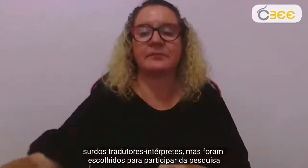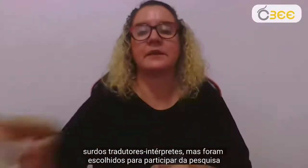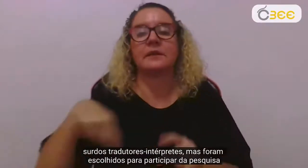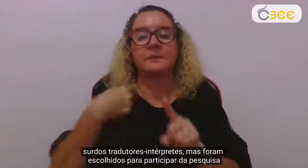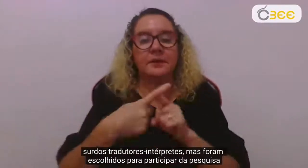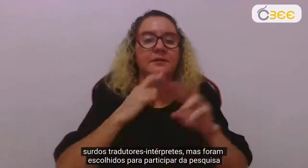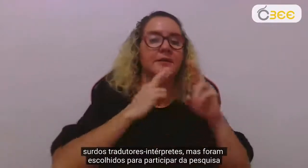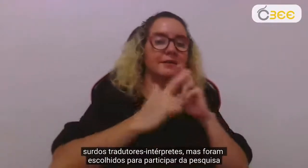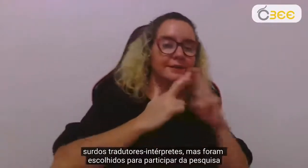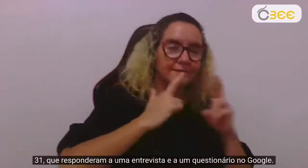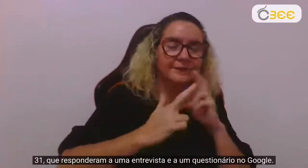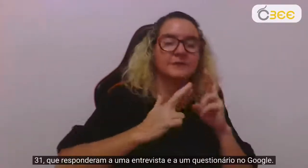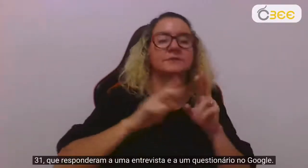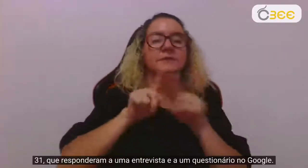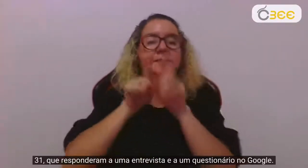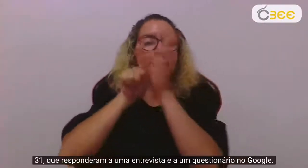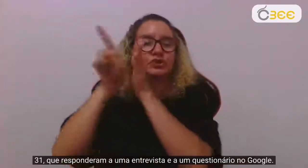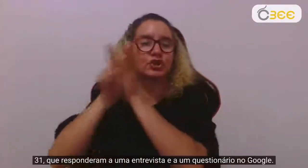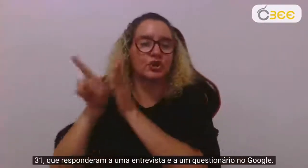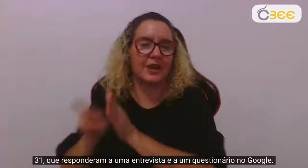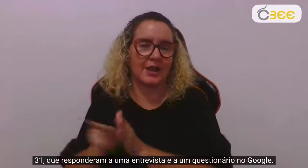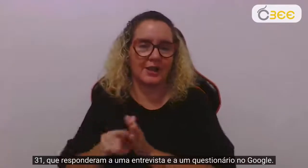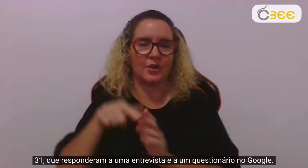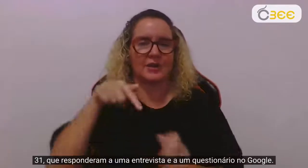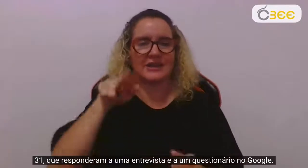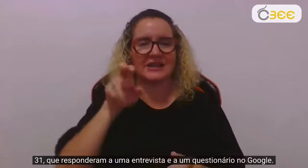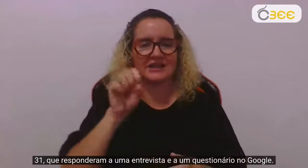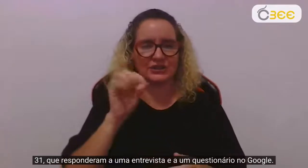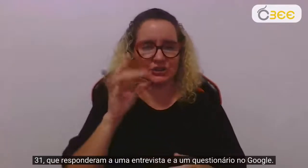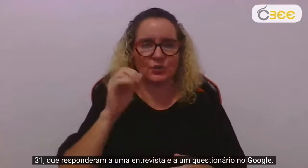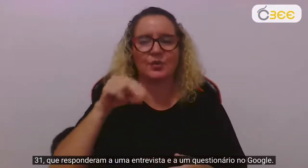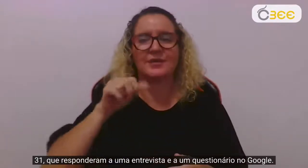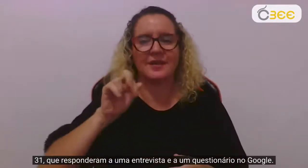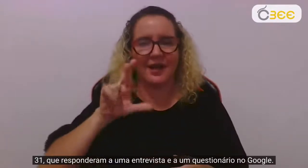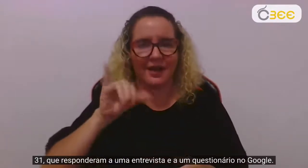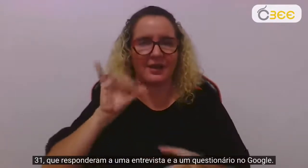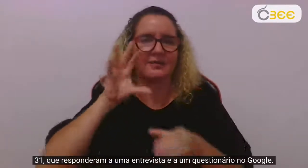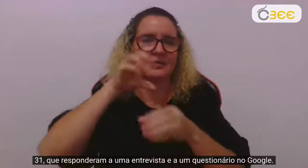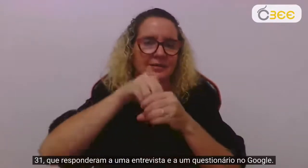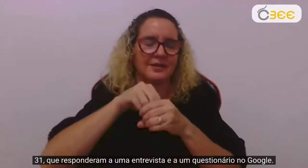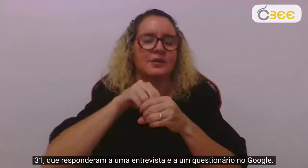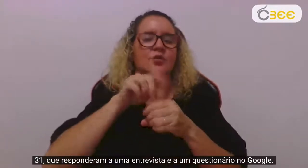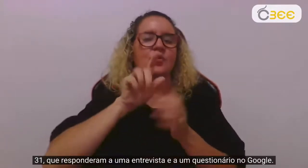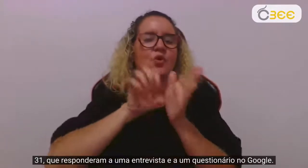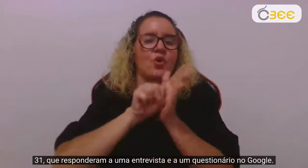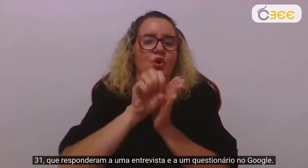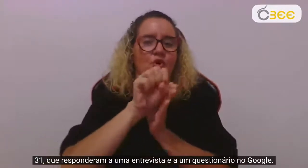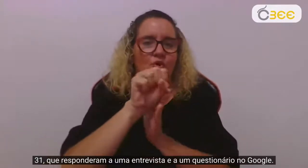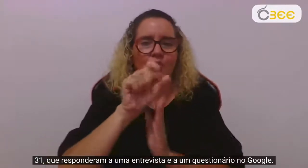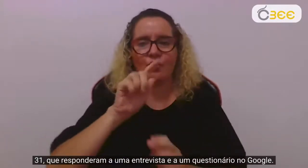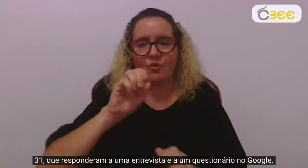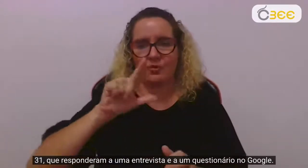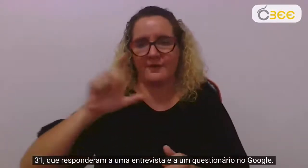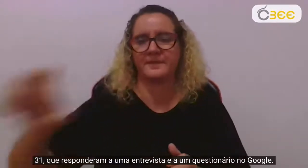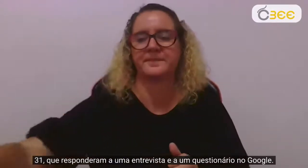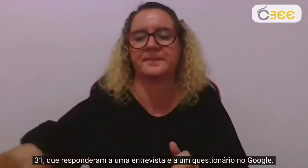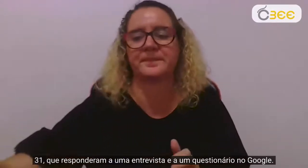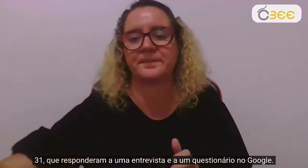da pesquisa 31, que responderam a entrevista e a um questionário no Google.